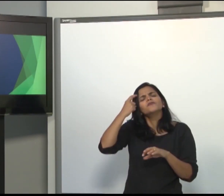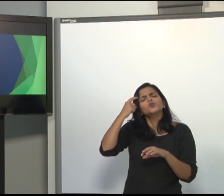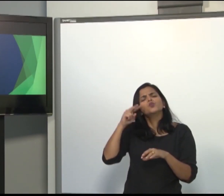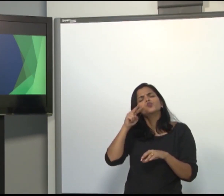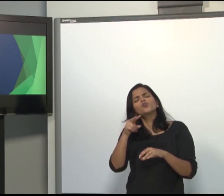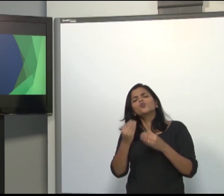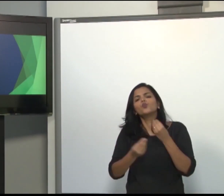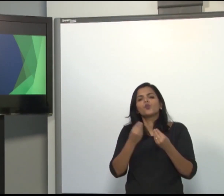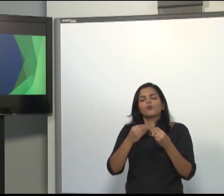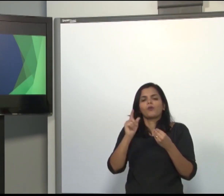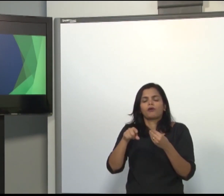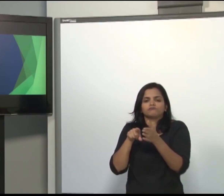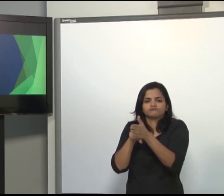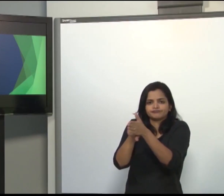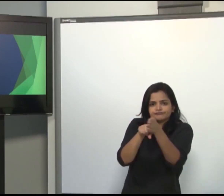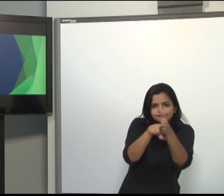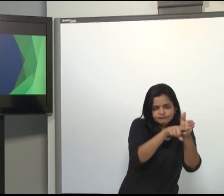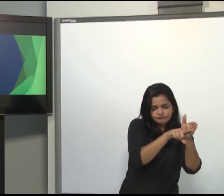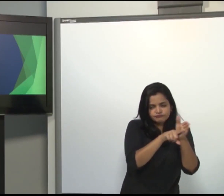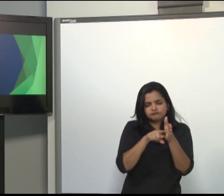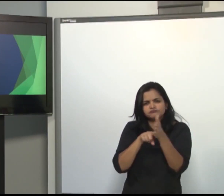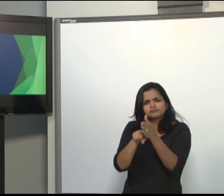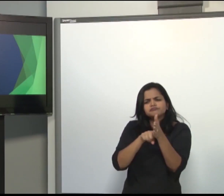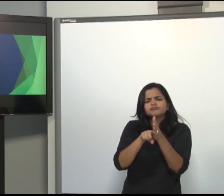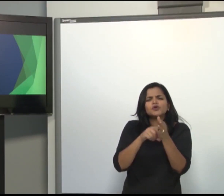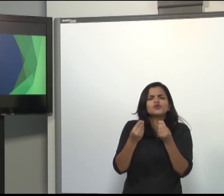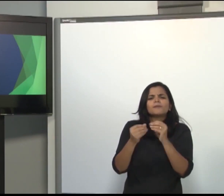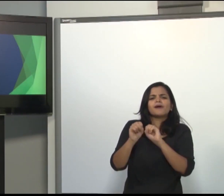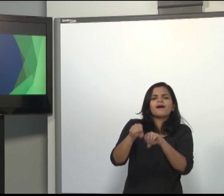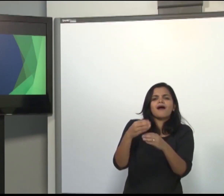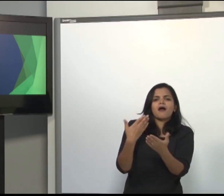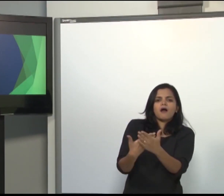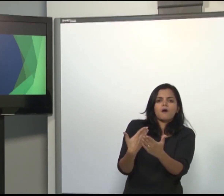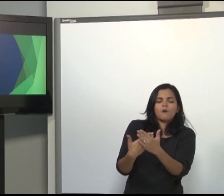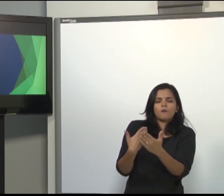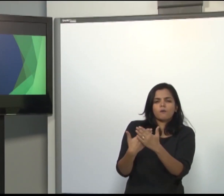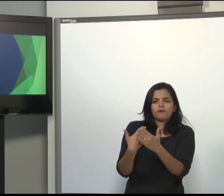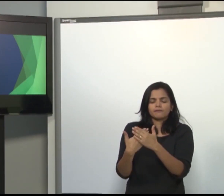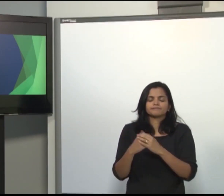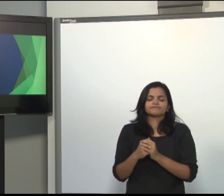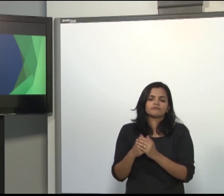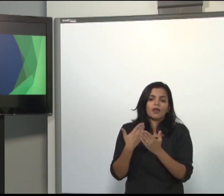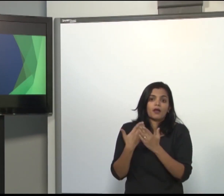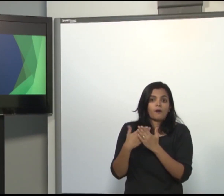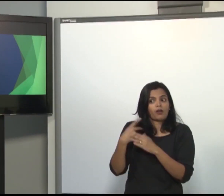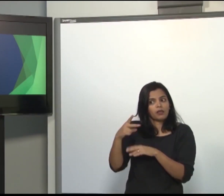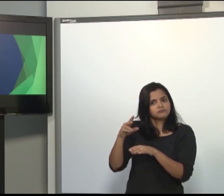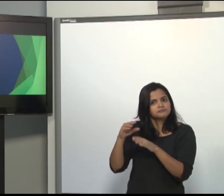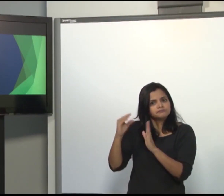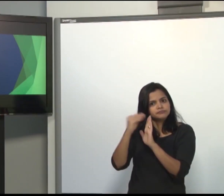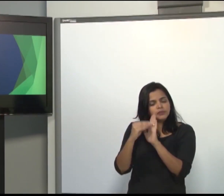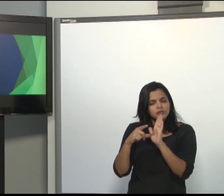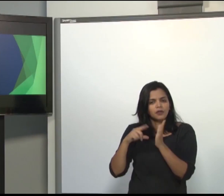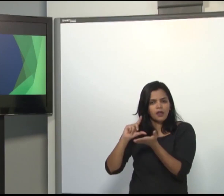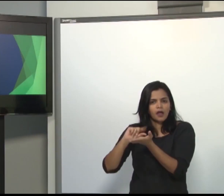da abordagem comunicativa. Então, tem várias pesquisas a respeito desse processo de